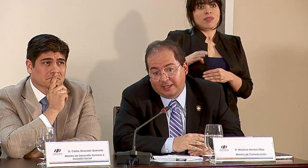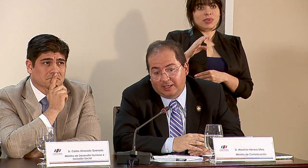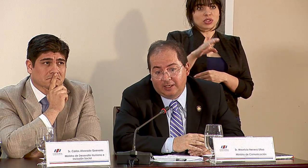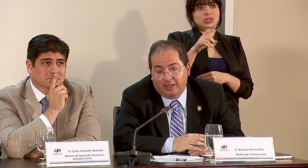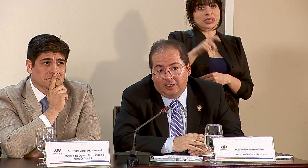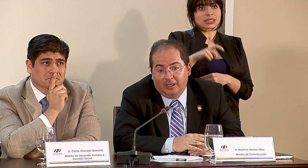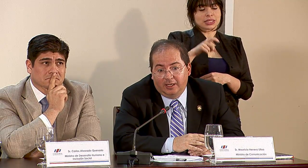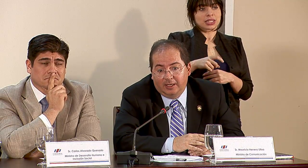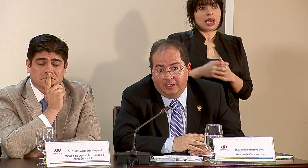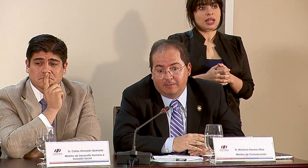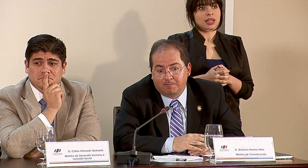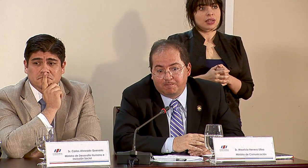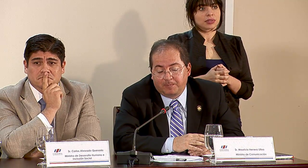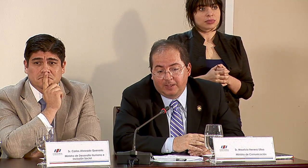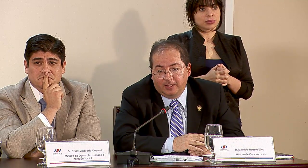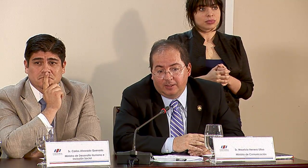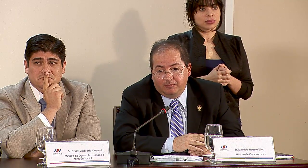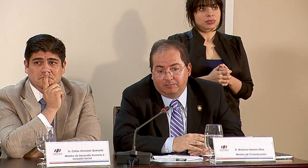necesaria